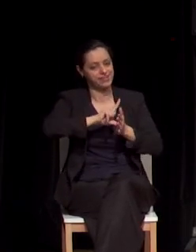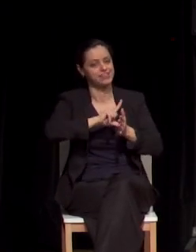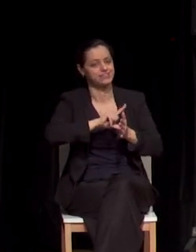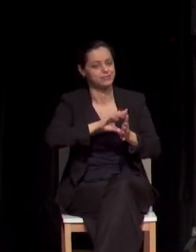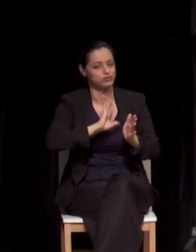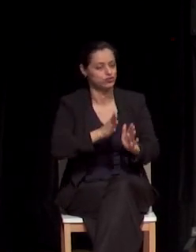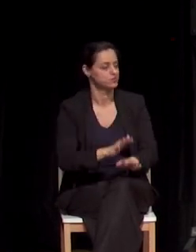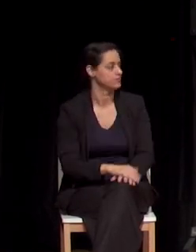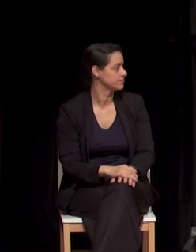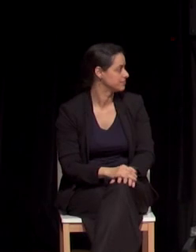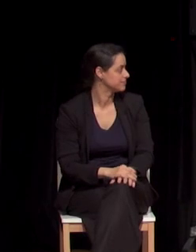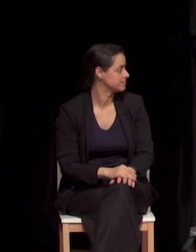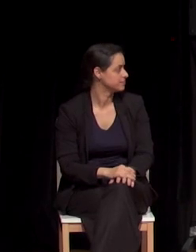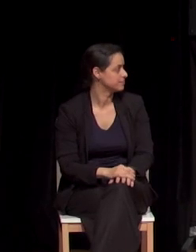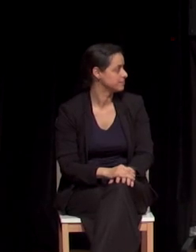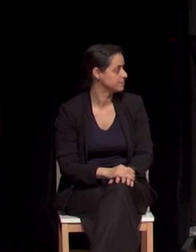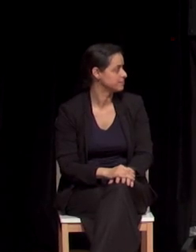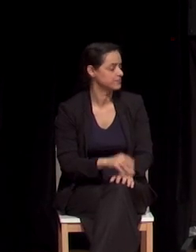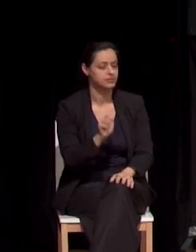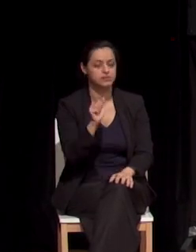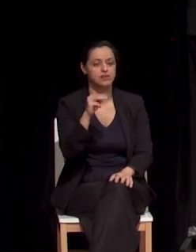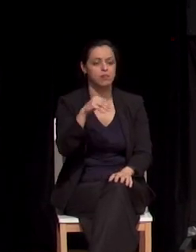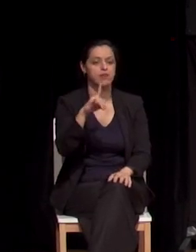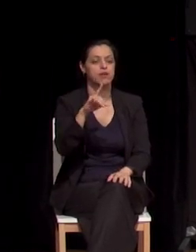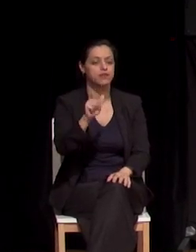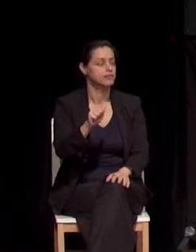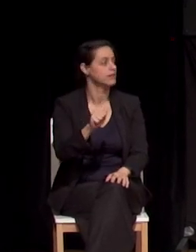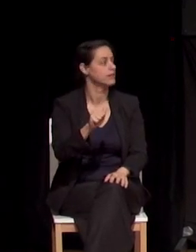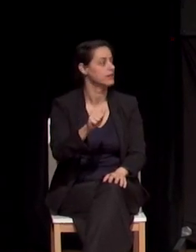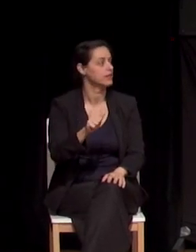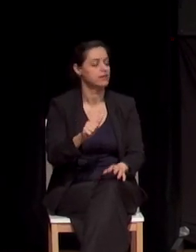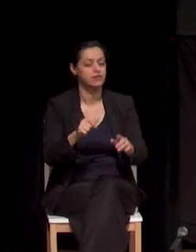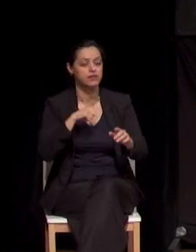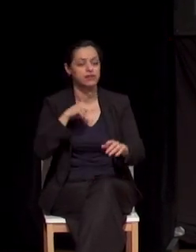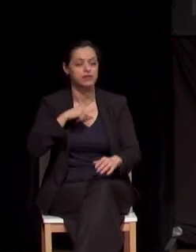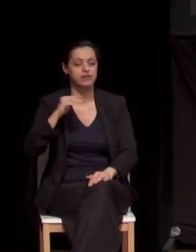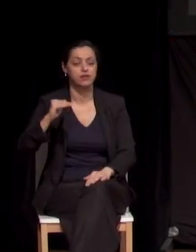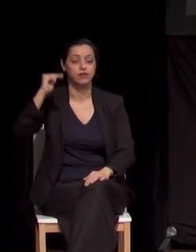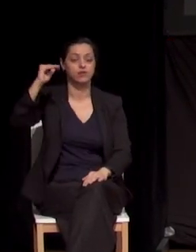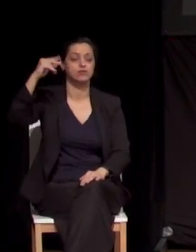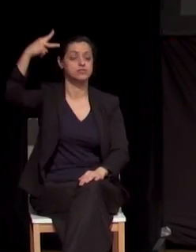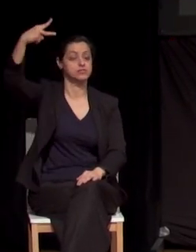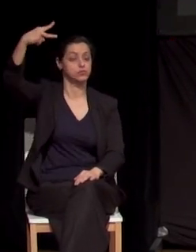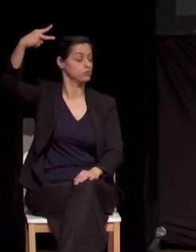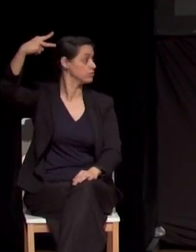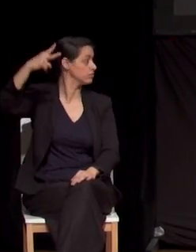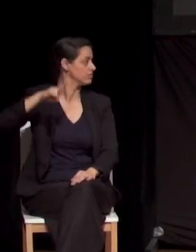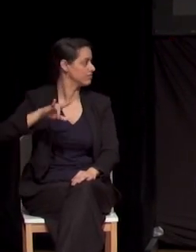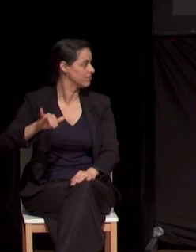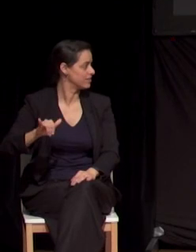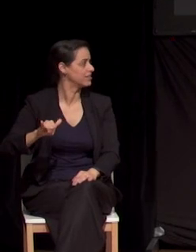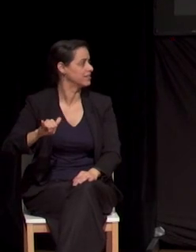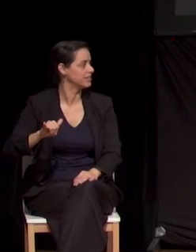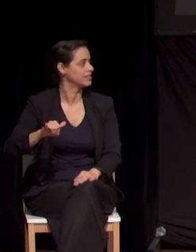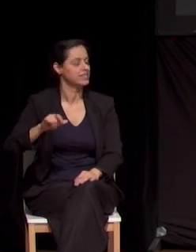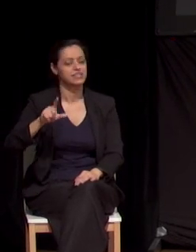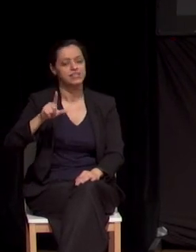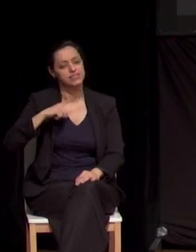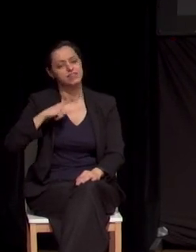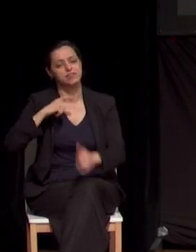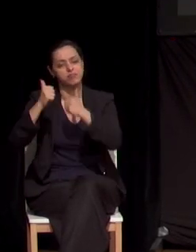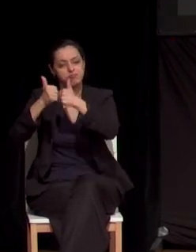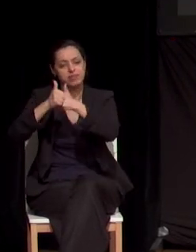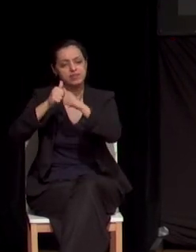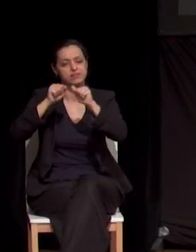fala dela. E a Amanda vai fazer o grupo de trabalho dela lá no segundo andar e vai usar a parte da coleção que está em exposição. Acho que vai ser muito